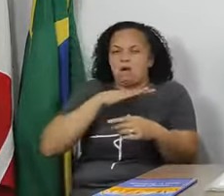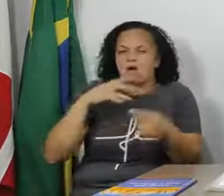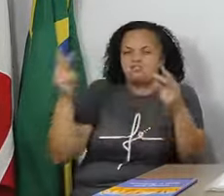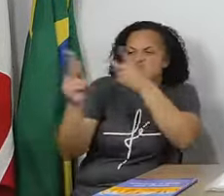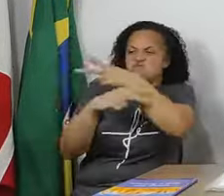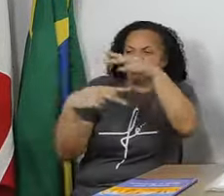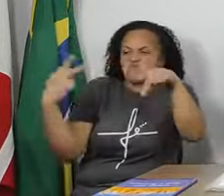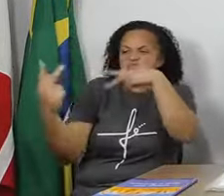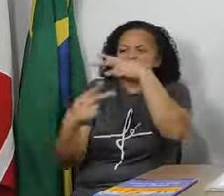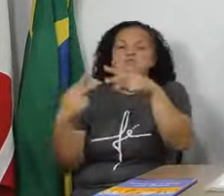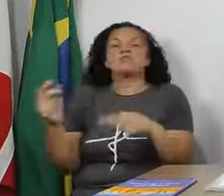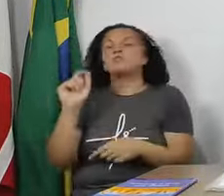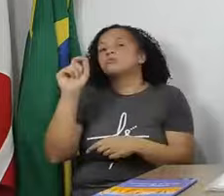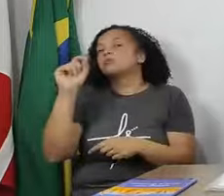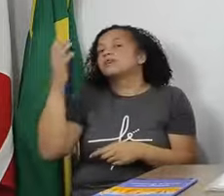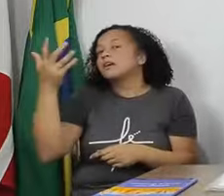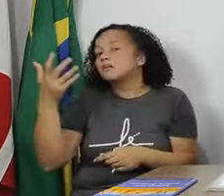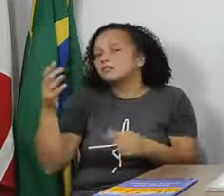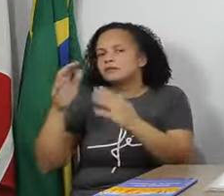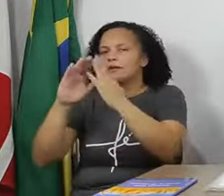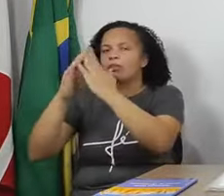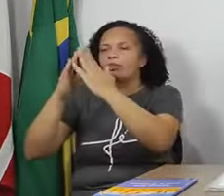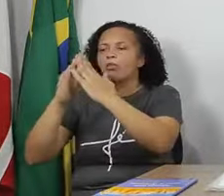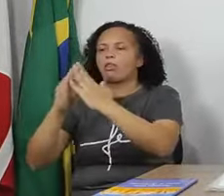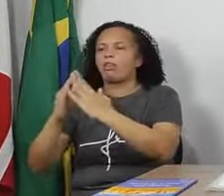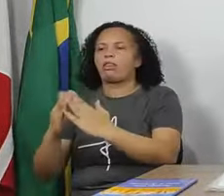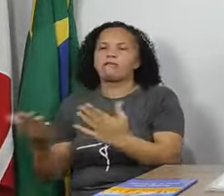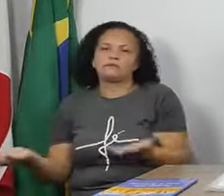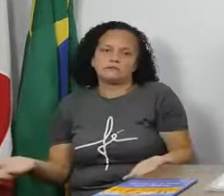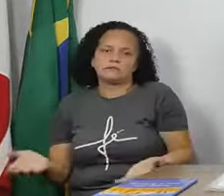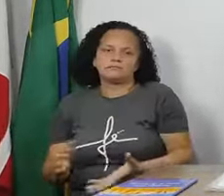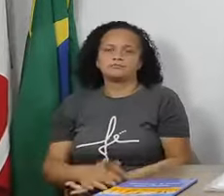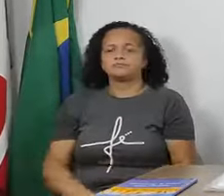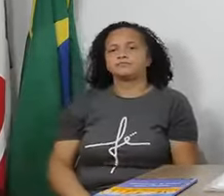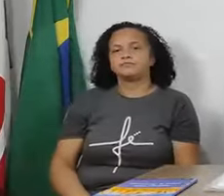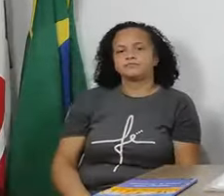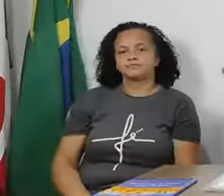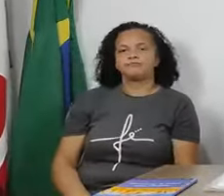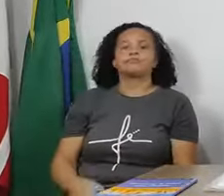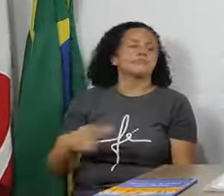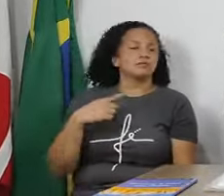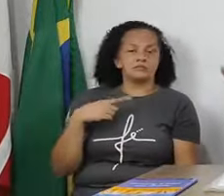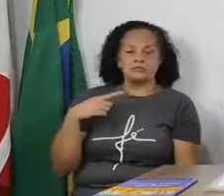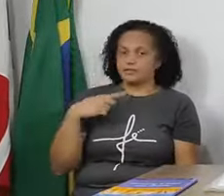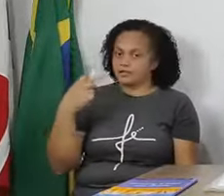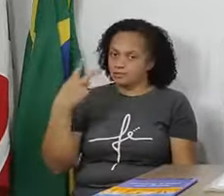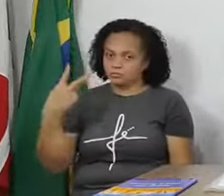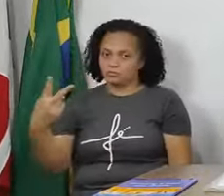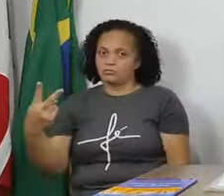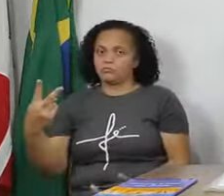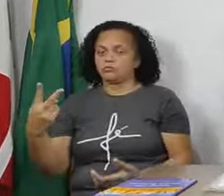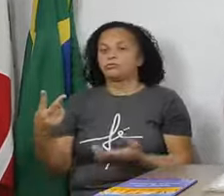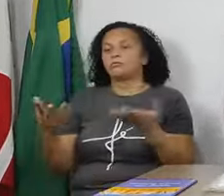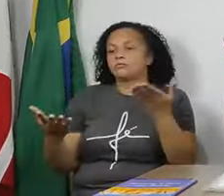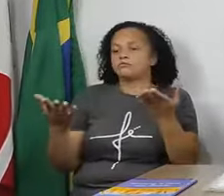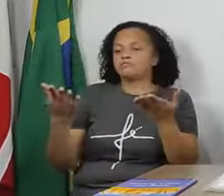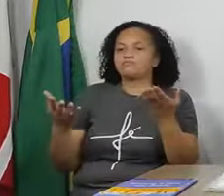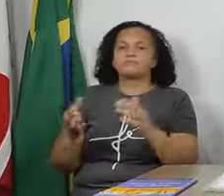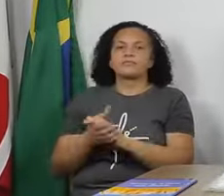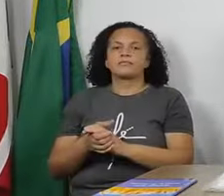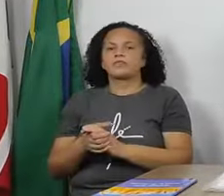foi grande a ruína daquela casa, né? Então nós temos dois tipos de alicerces.